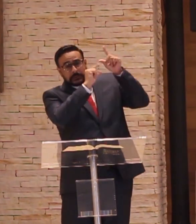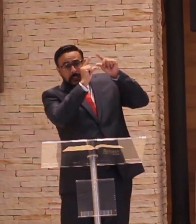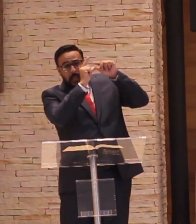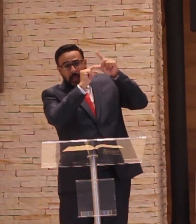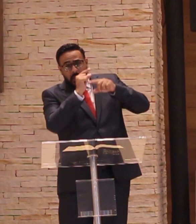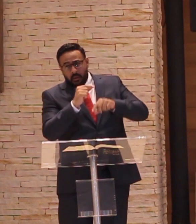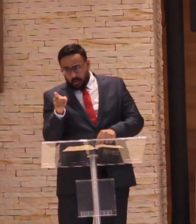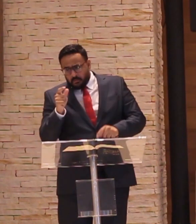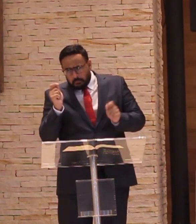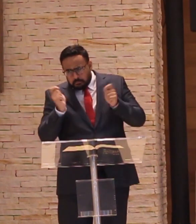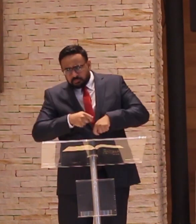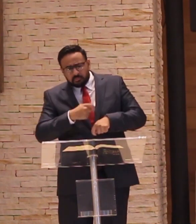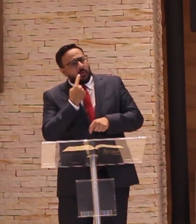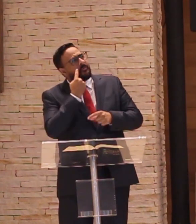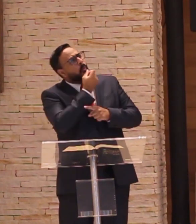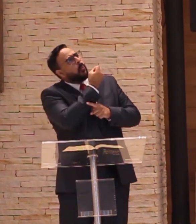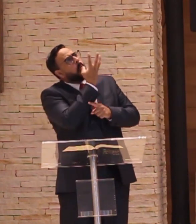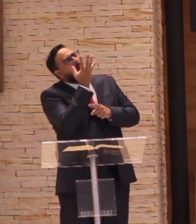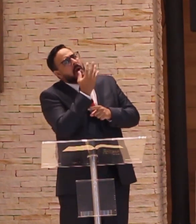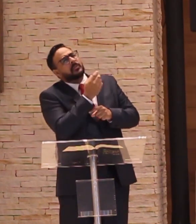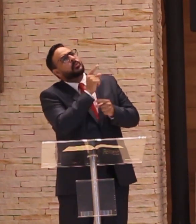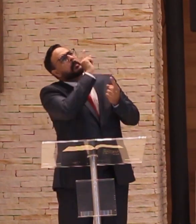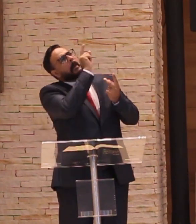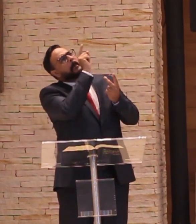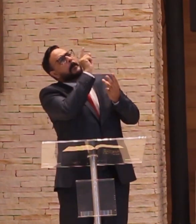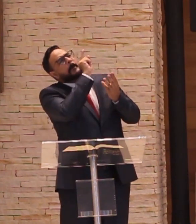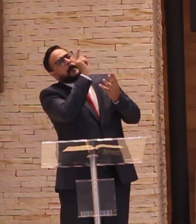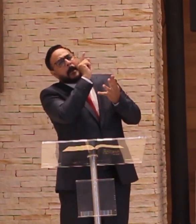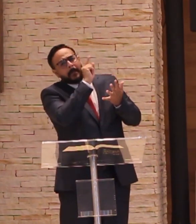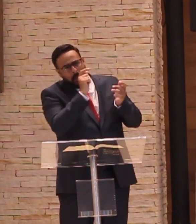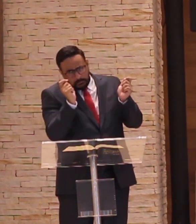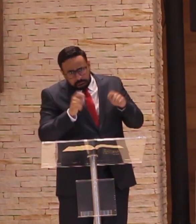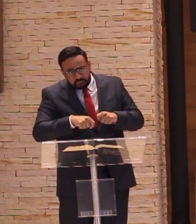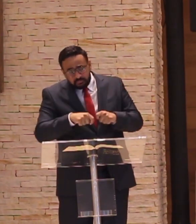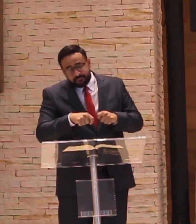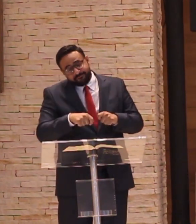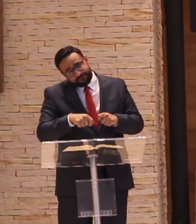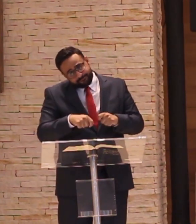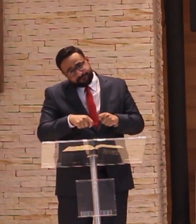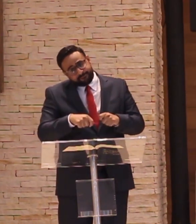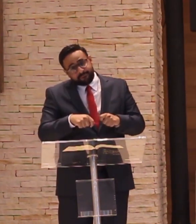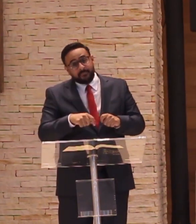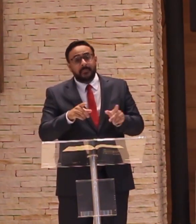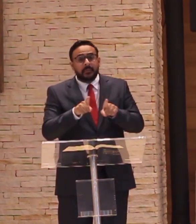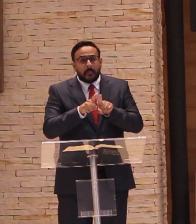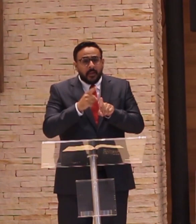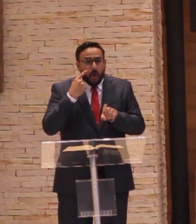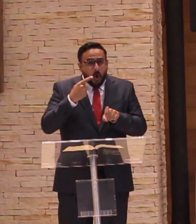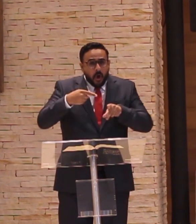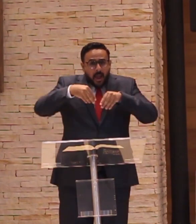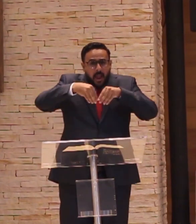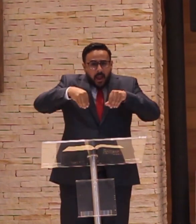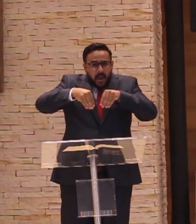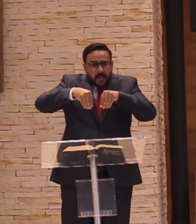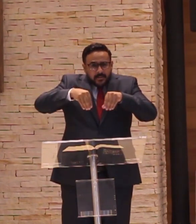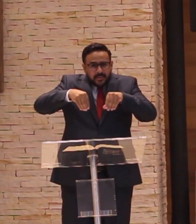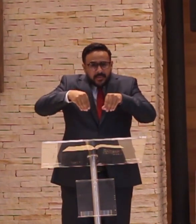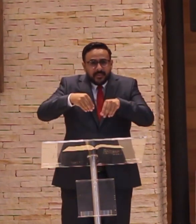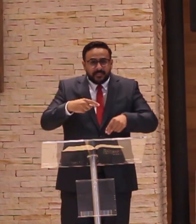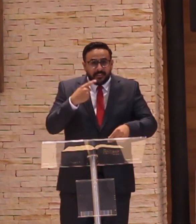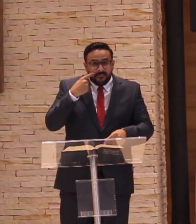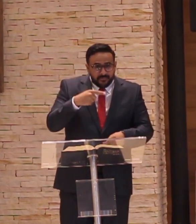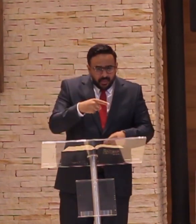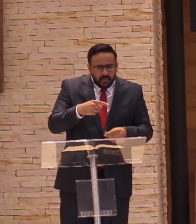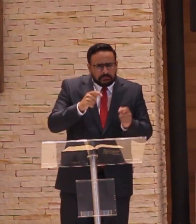para explicar de que ele teria muitos filhos. Deus até usou com ele uma outra metáfora dizendo de